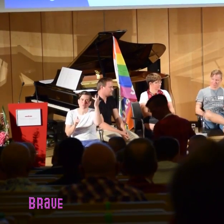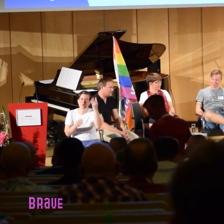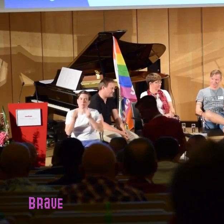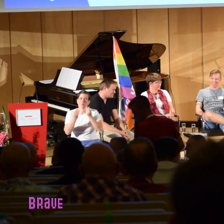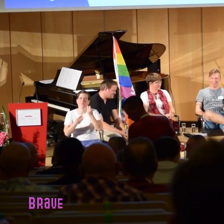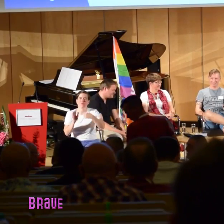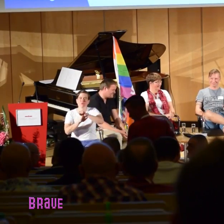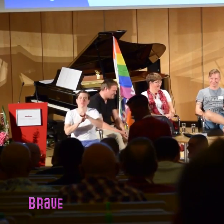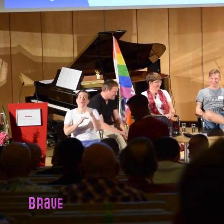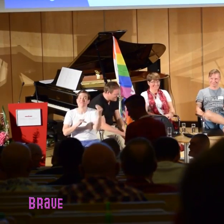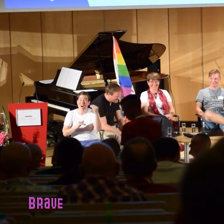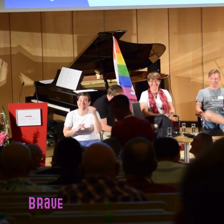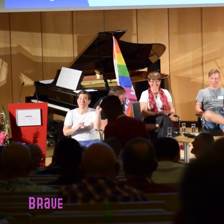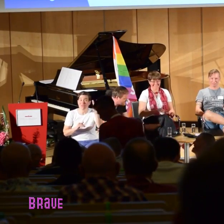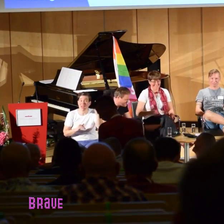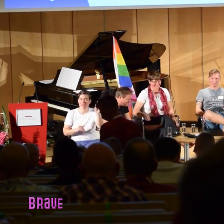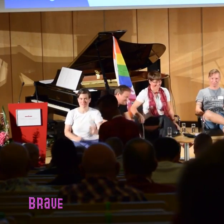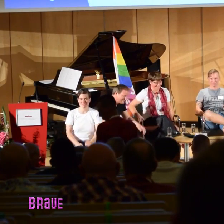es?